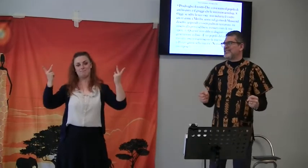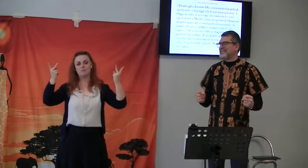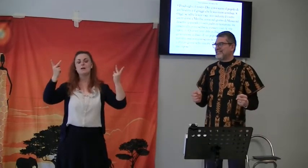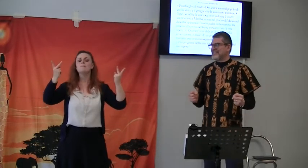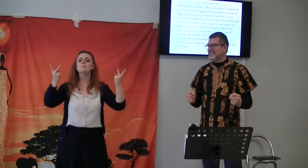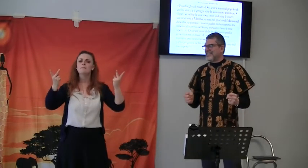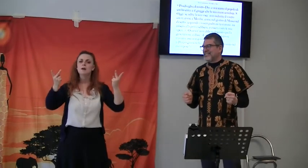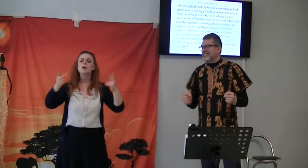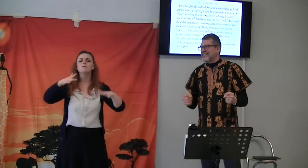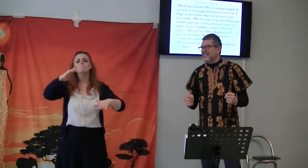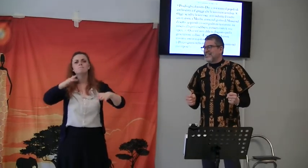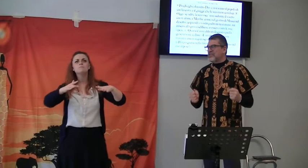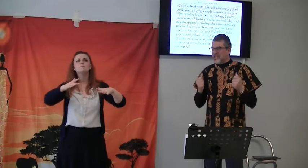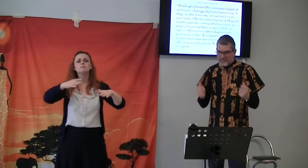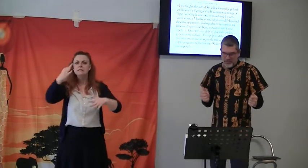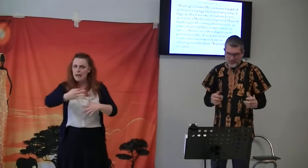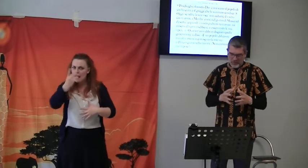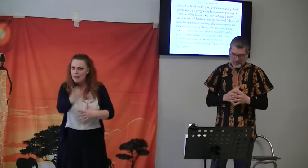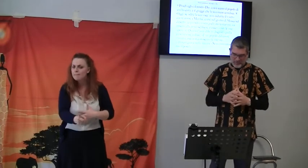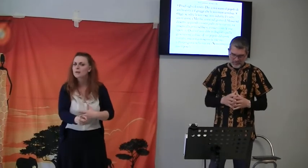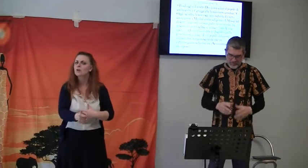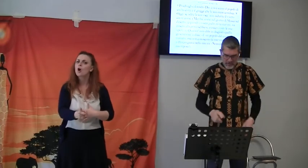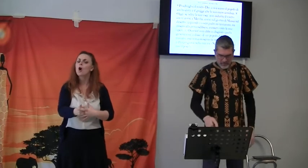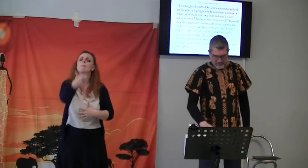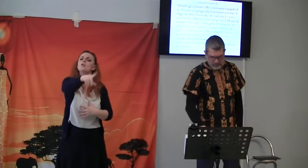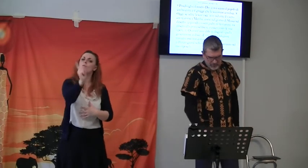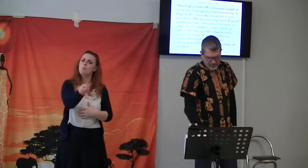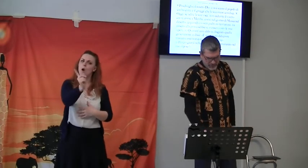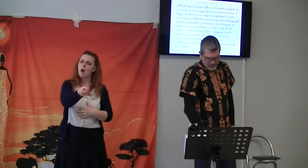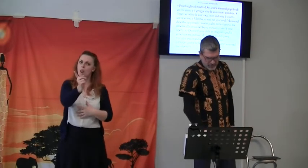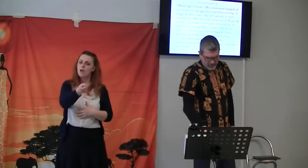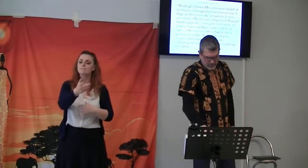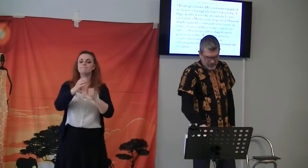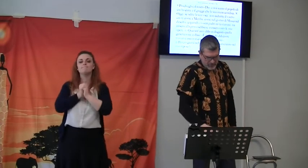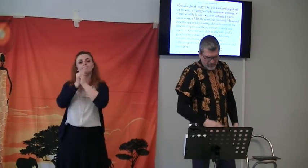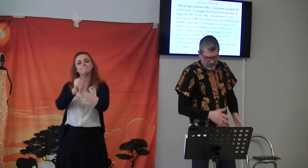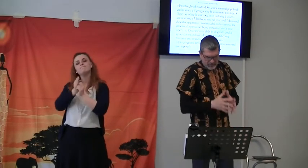poco. Lo celebriamo poco. Per cui